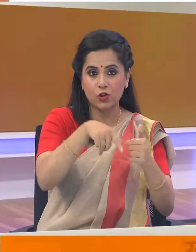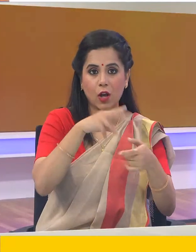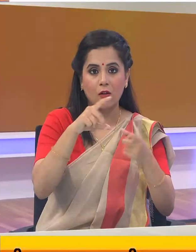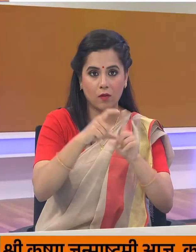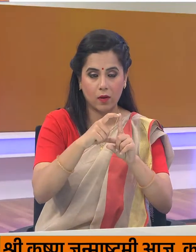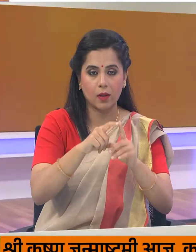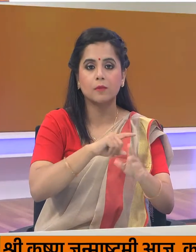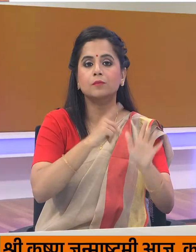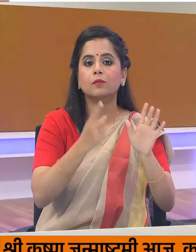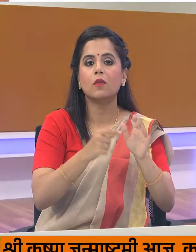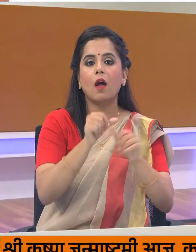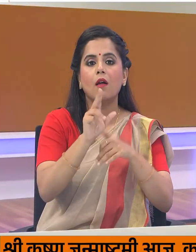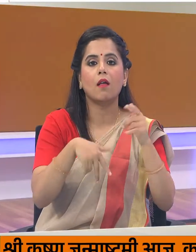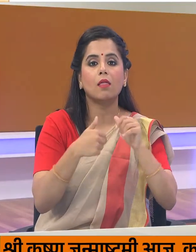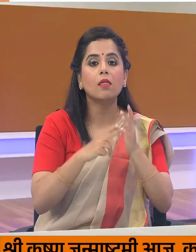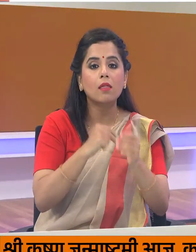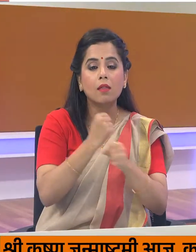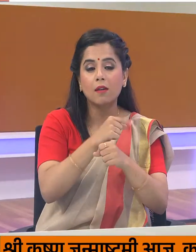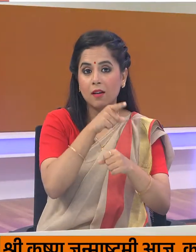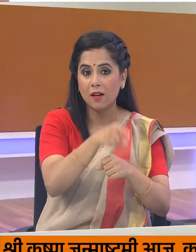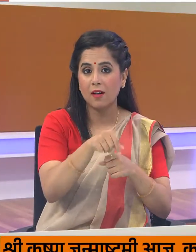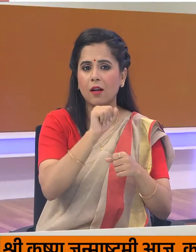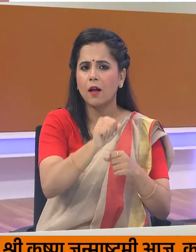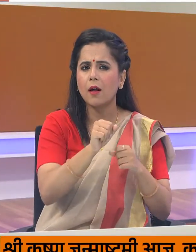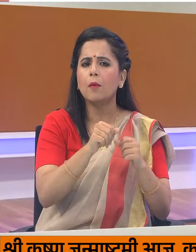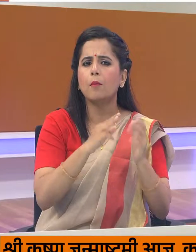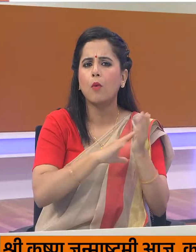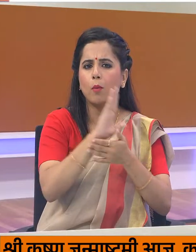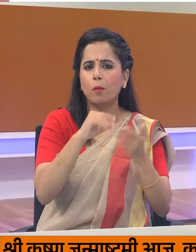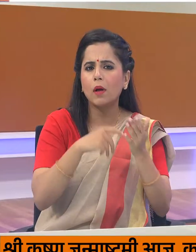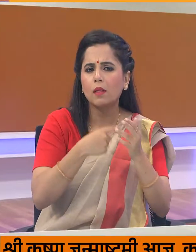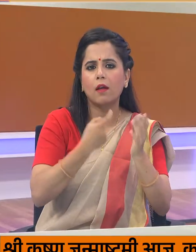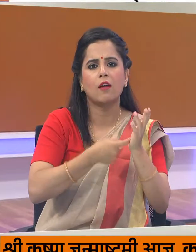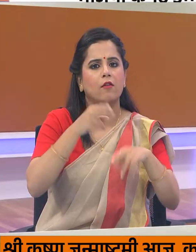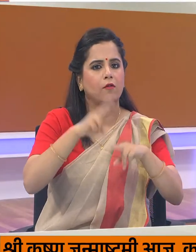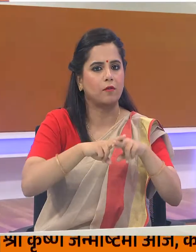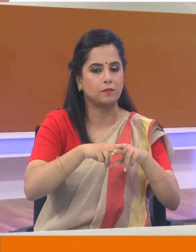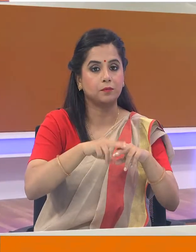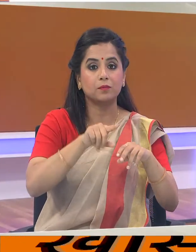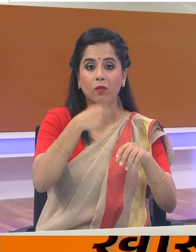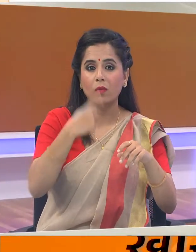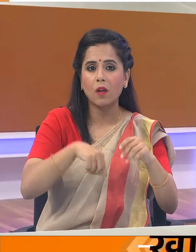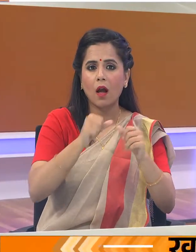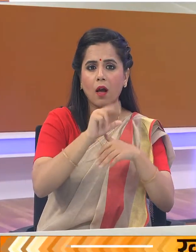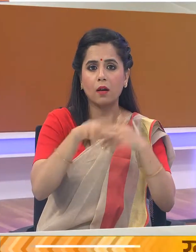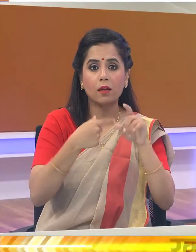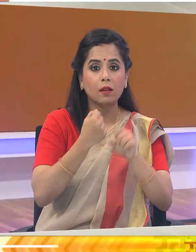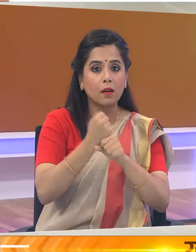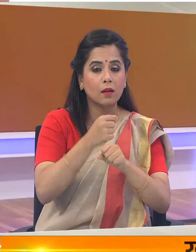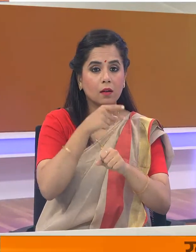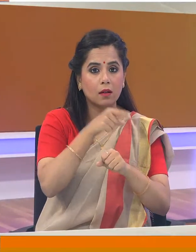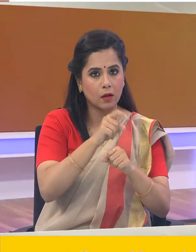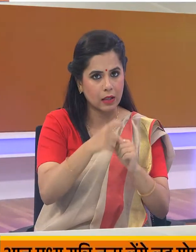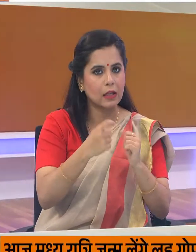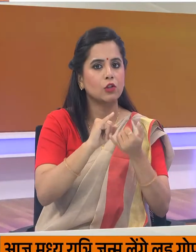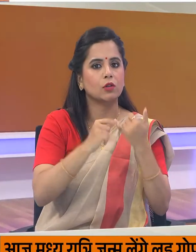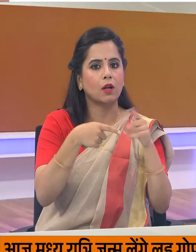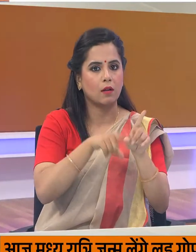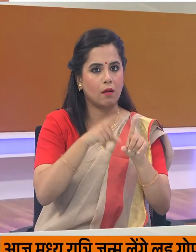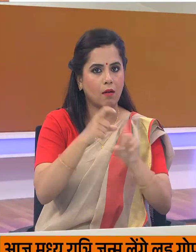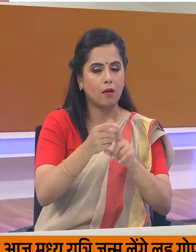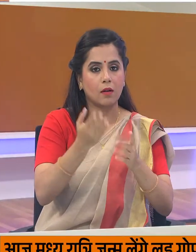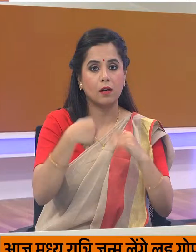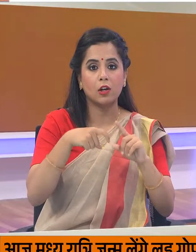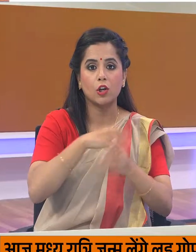कादरी, अनंतनाग पश्चिम से मोहम्मद रफीक वानी, अनंतनाग से अधिवक्ता सैयद वजाहत, किश्तवाड़